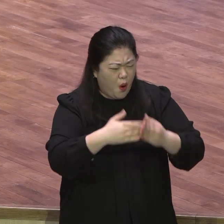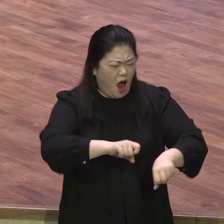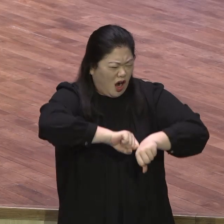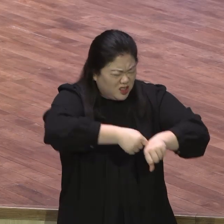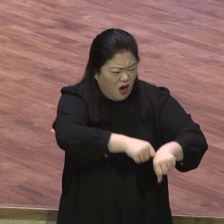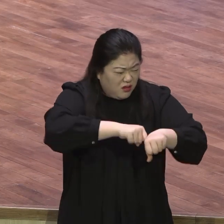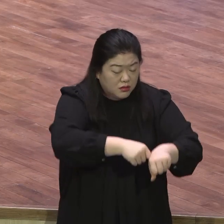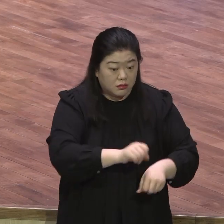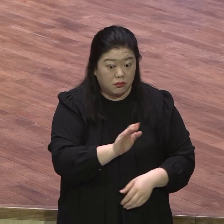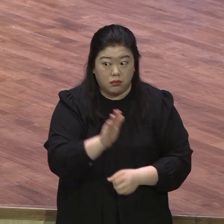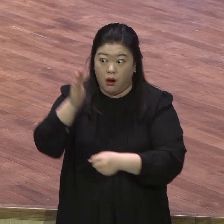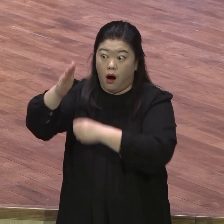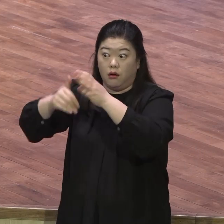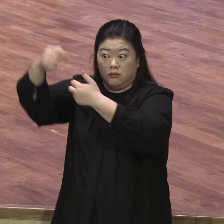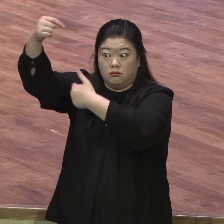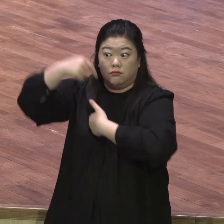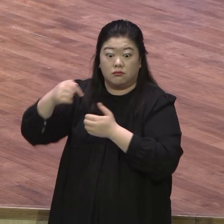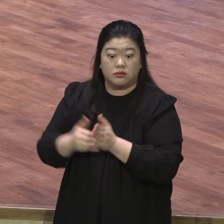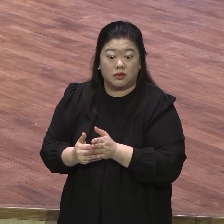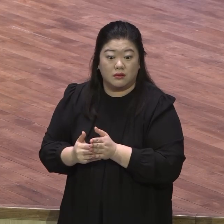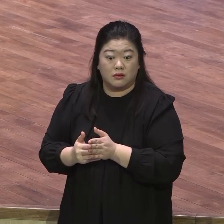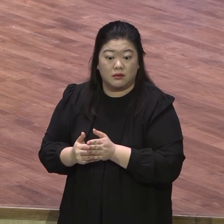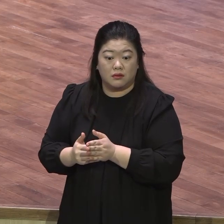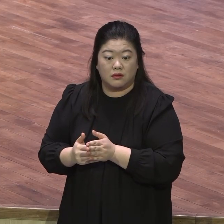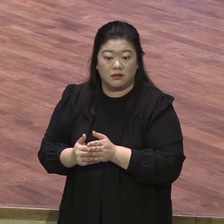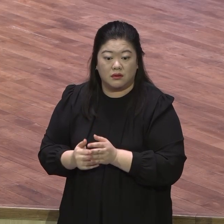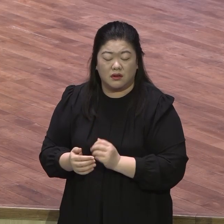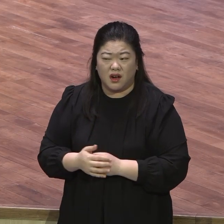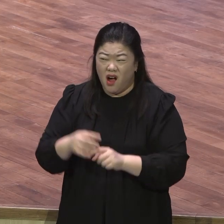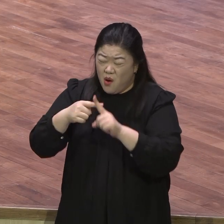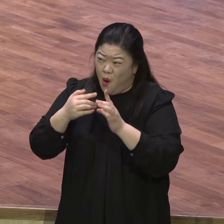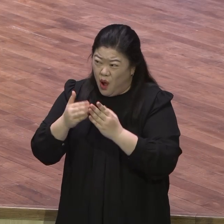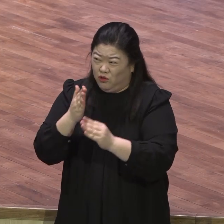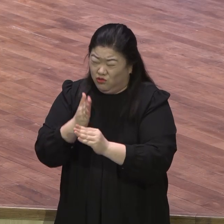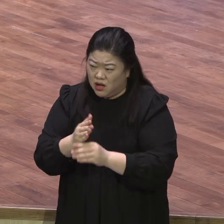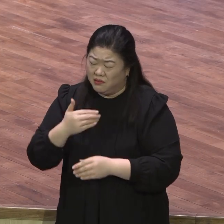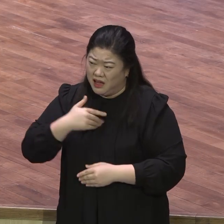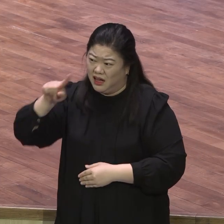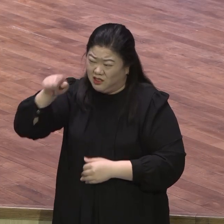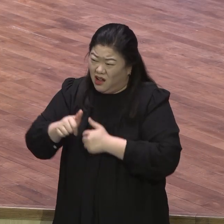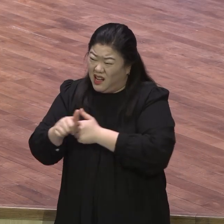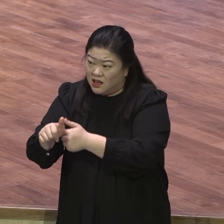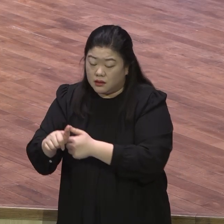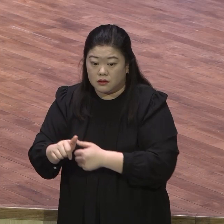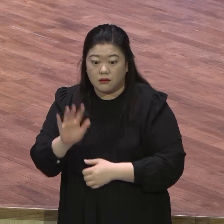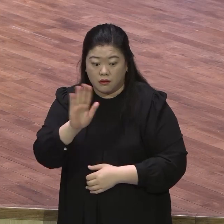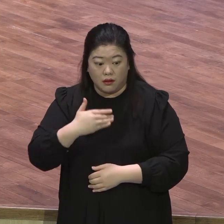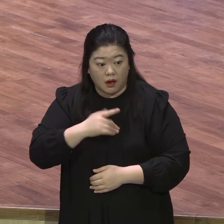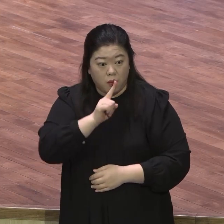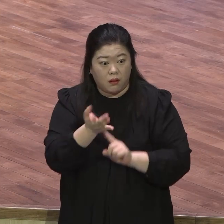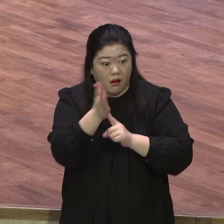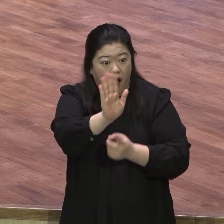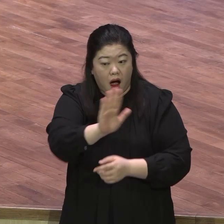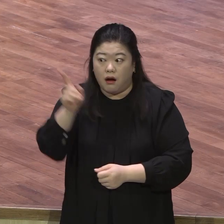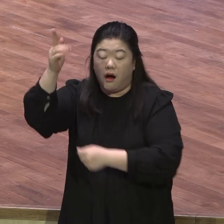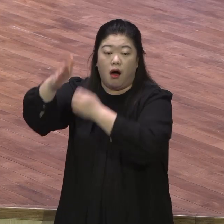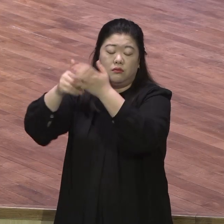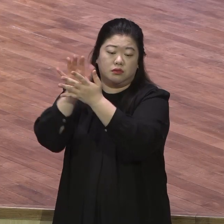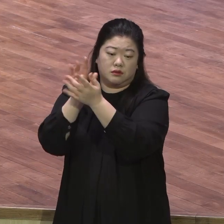뭐 교회를 담임 목사니까 당일이 교회에서. 그 말이 아니에요. 하나님 말씀이라고요. 성경 말씀이에요.